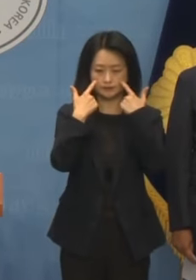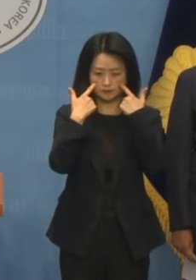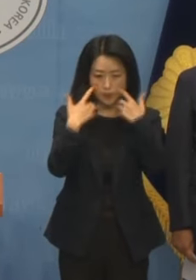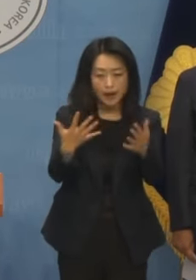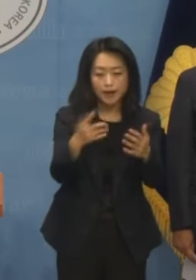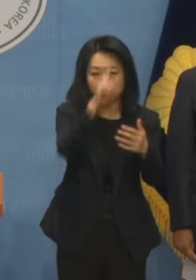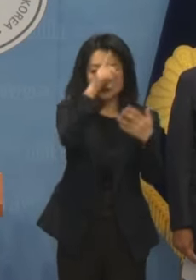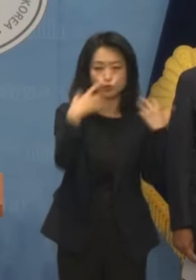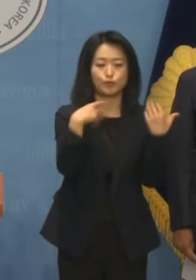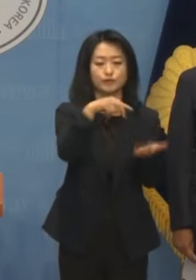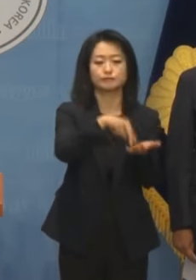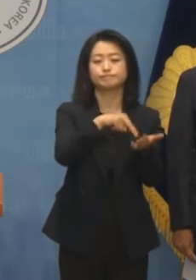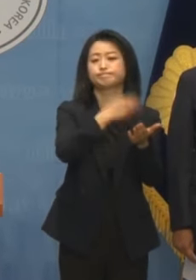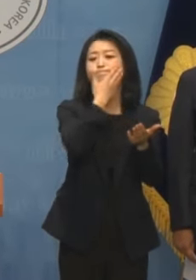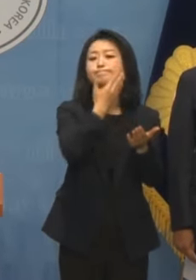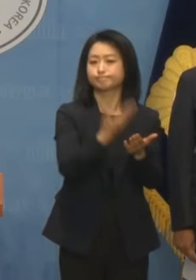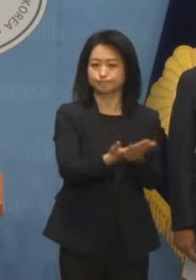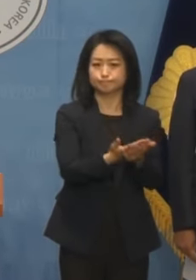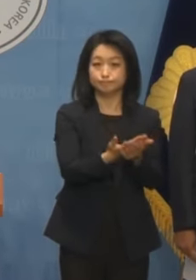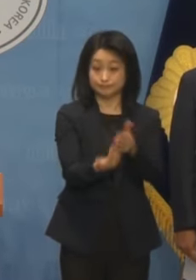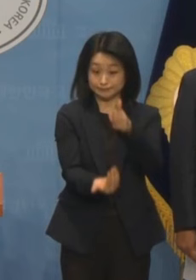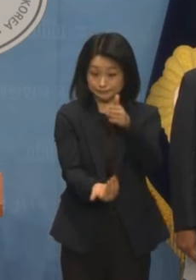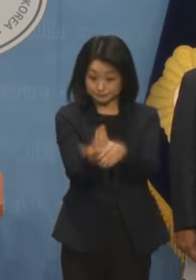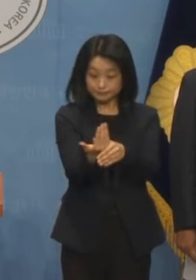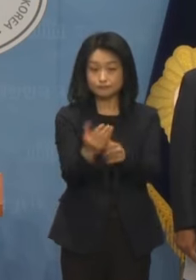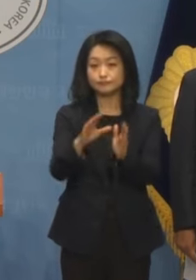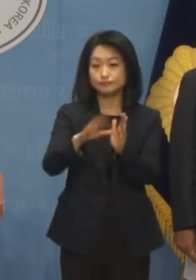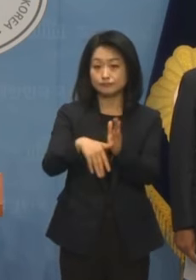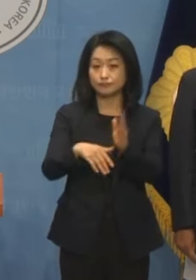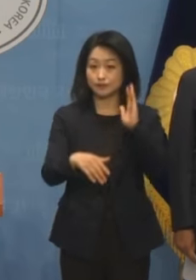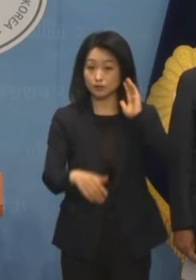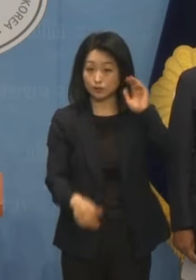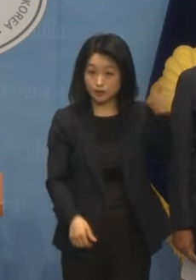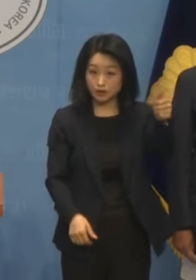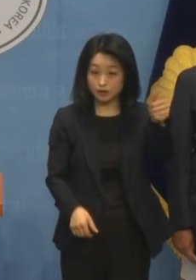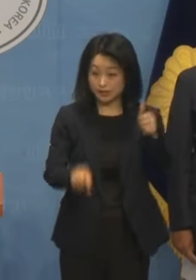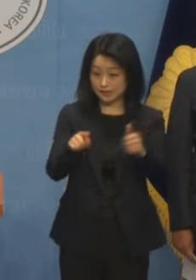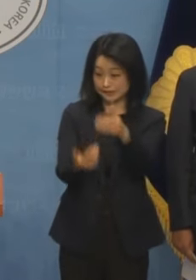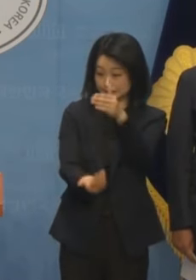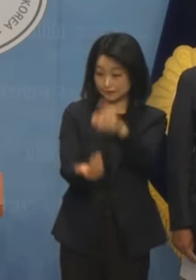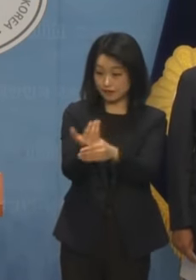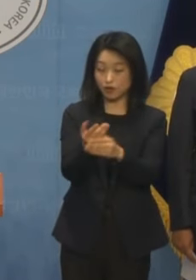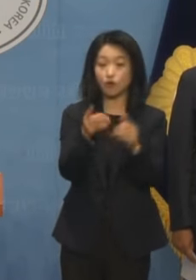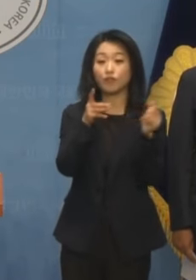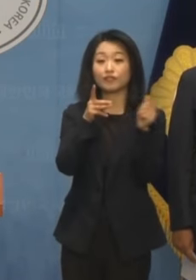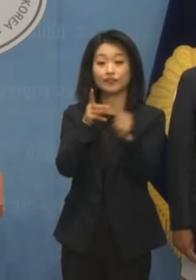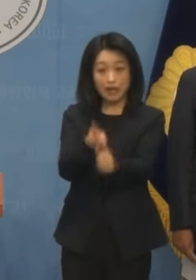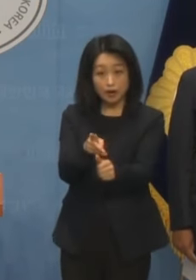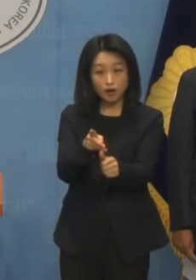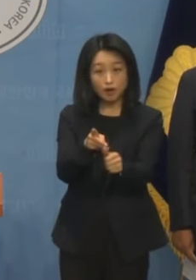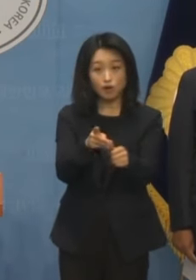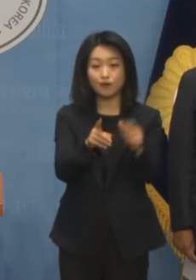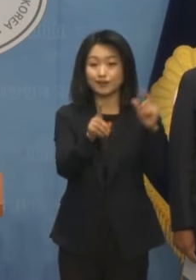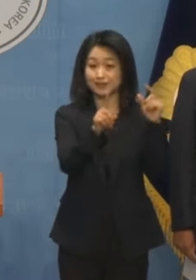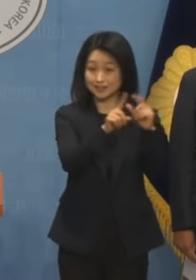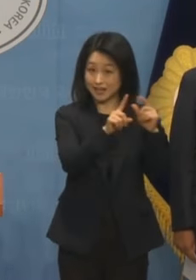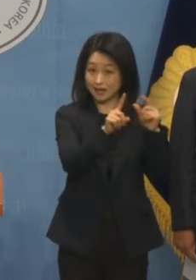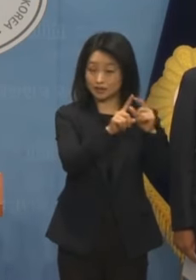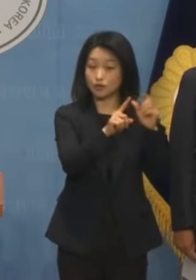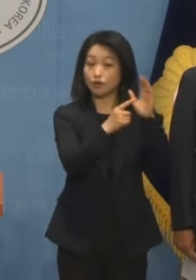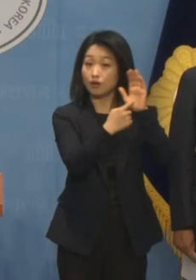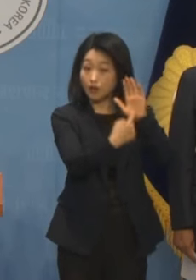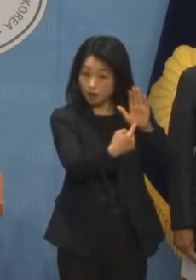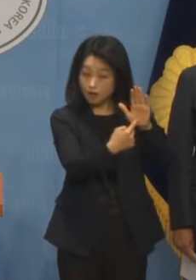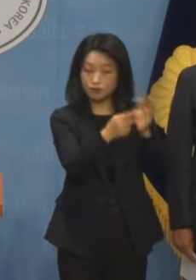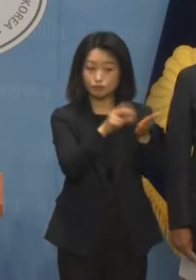정부의 입장이 매우 중요하고, 사건 초기에 대통령이 이 사건을 테러로 규명을 하고